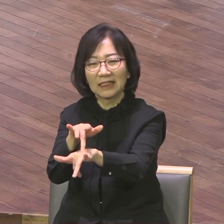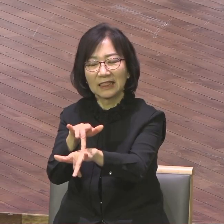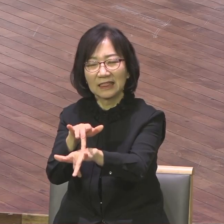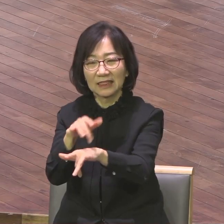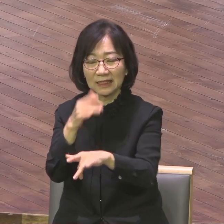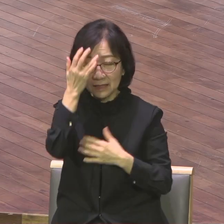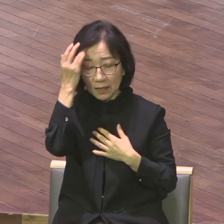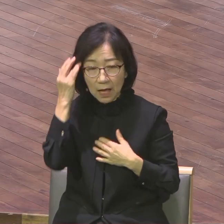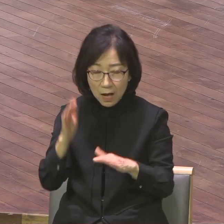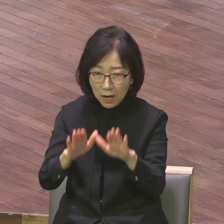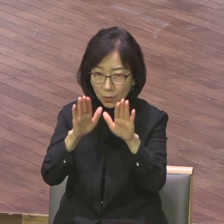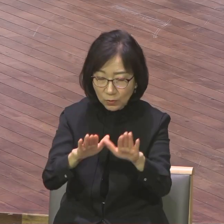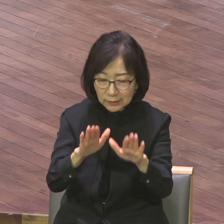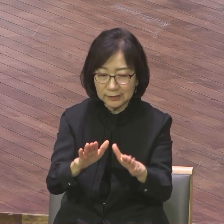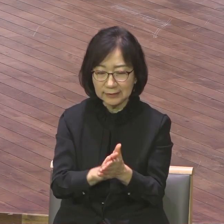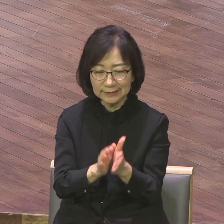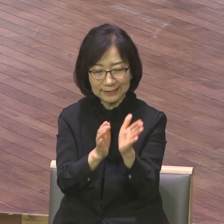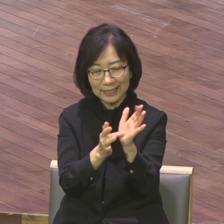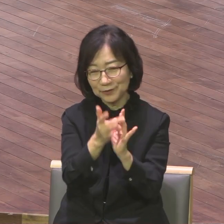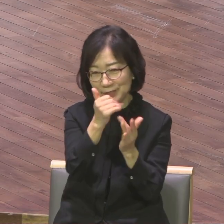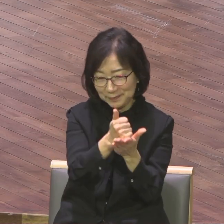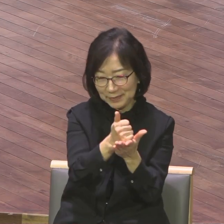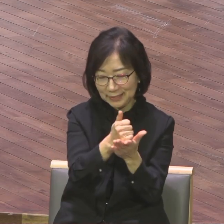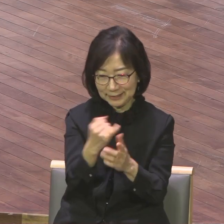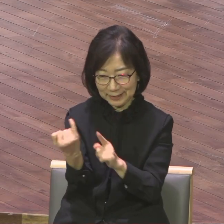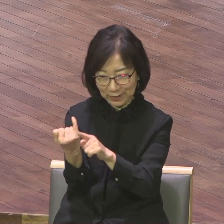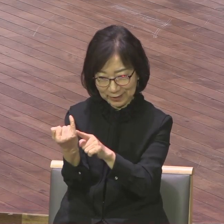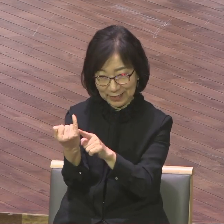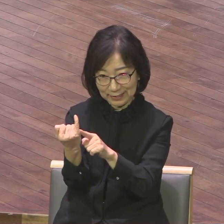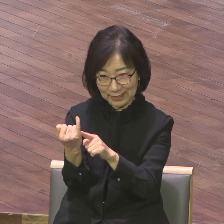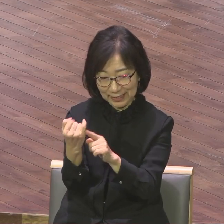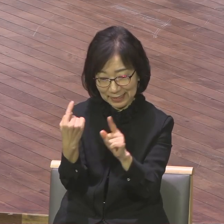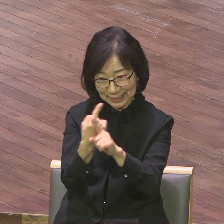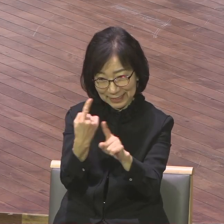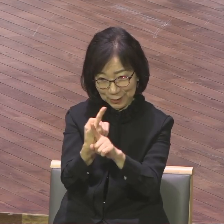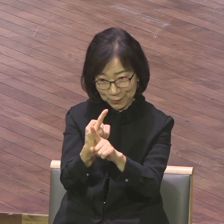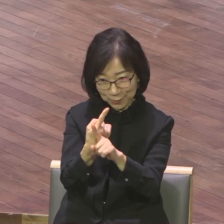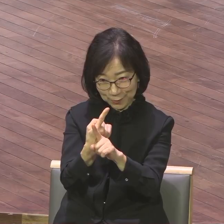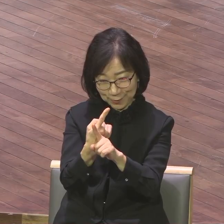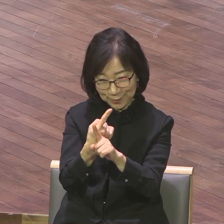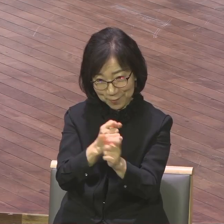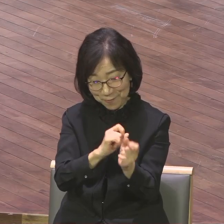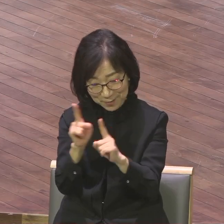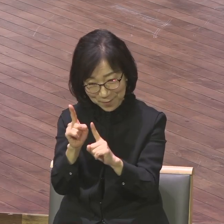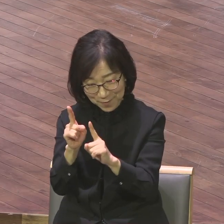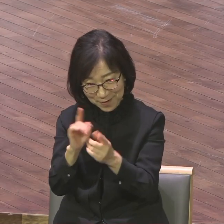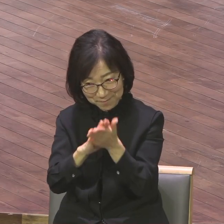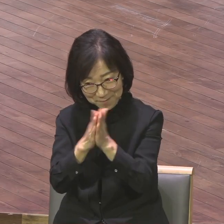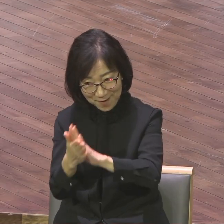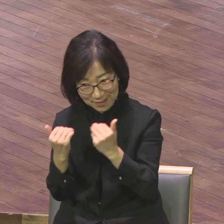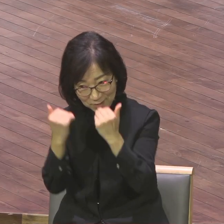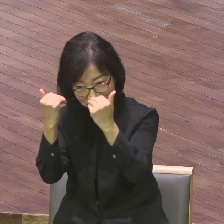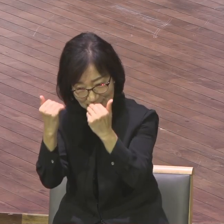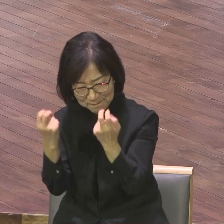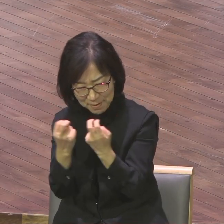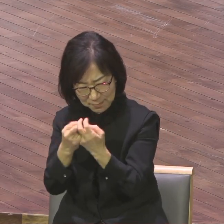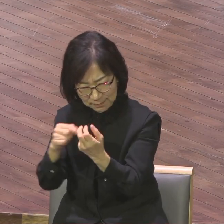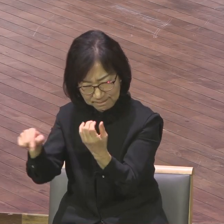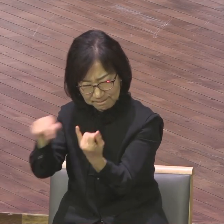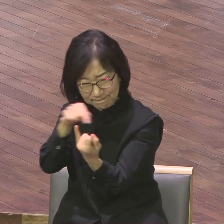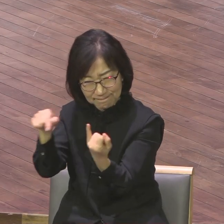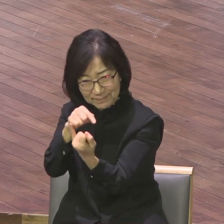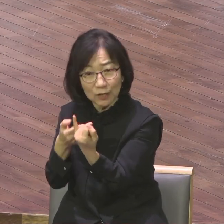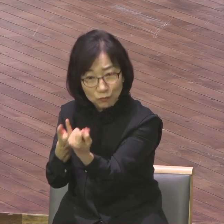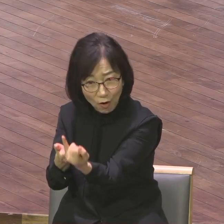길이 무엇인지 보여주십니다. 그런데 놀랍게도 짧은 시간이었지만은 이